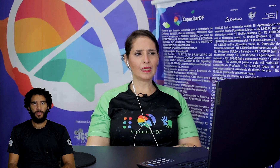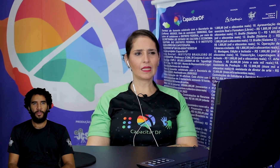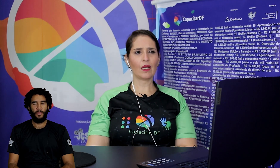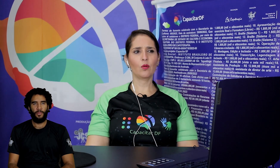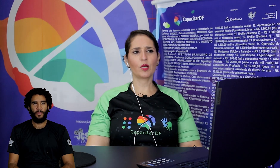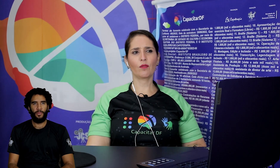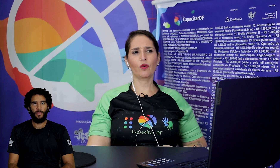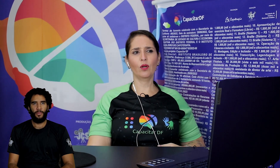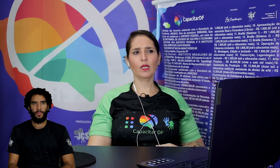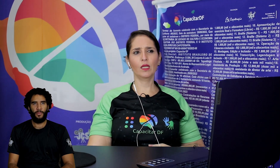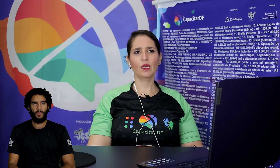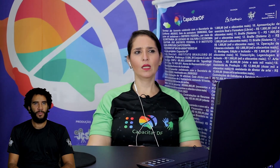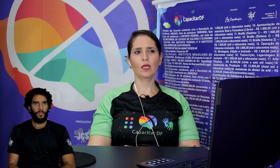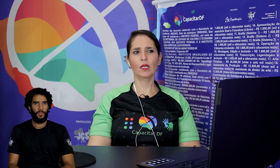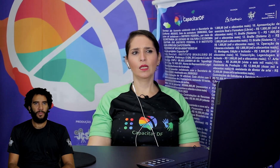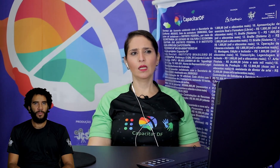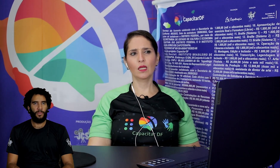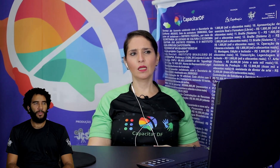Maeli, você está com o microfone?